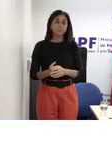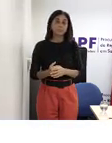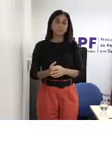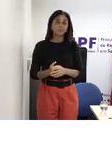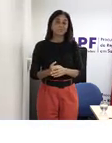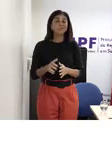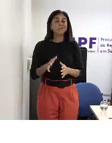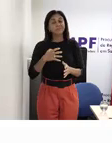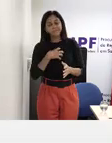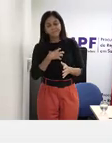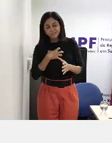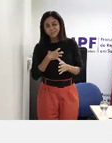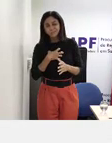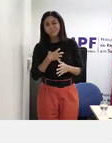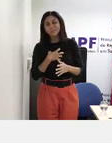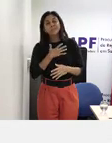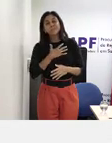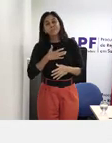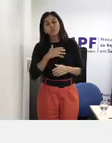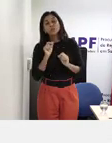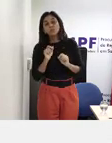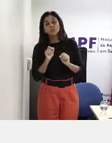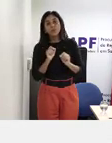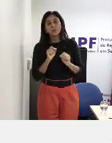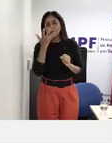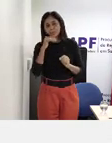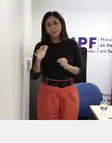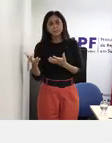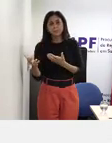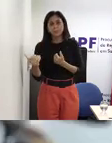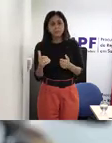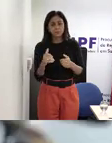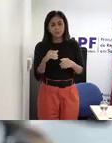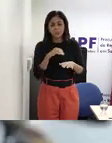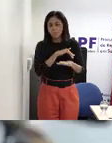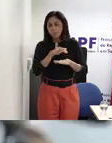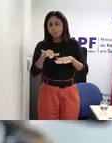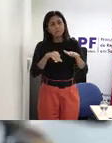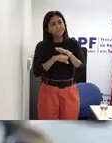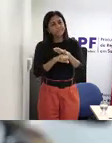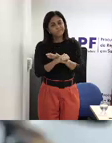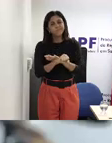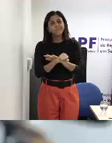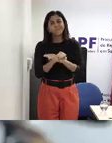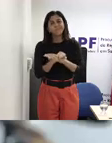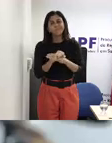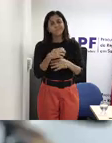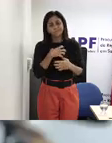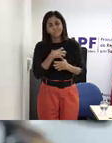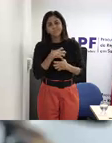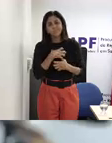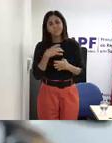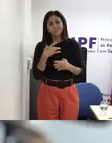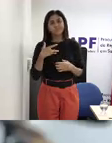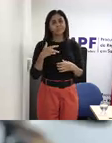a gente fica lisongeado quando é convidado para poder mostrar assim o que acontece na ponta na nossa atuação como Polícia